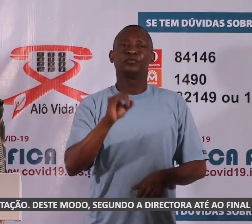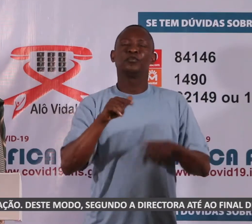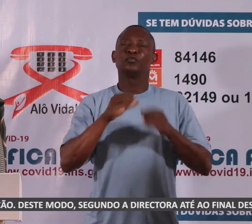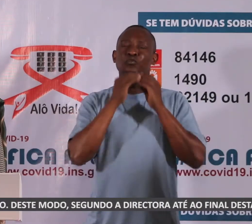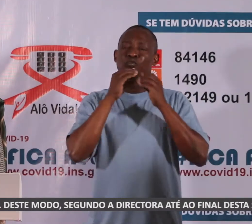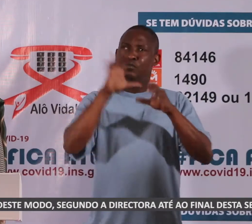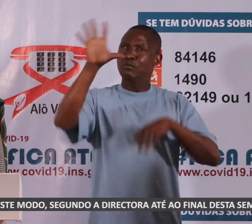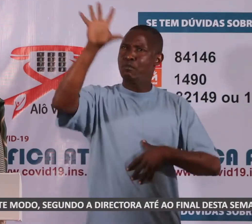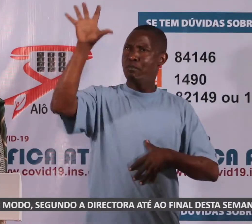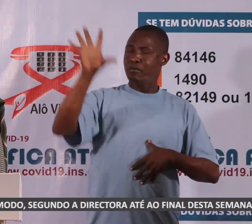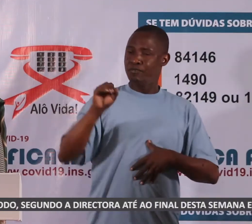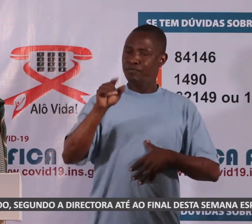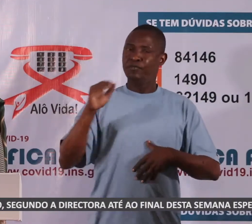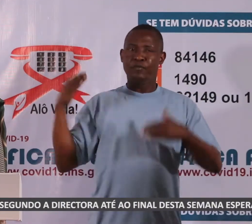de